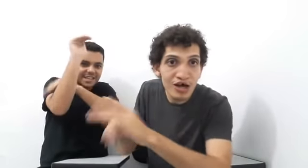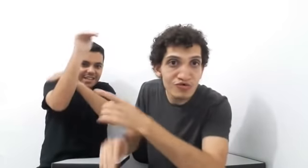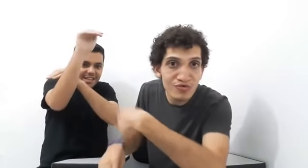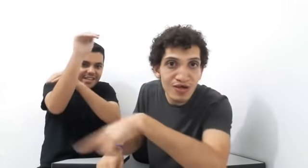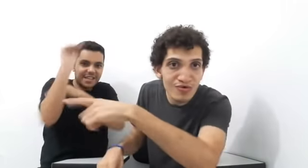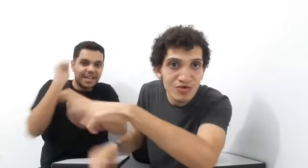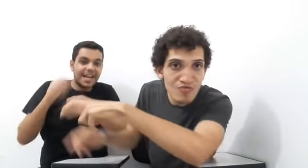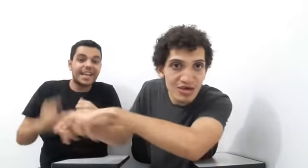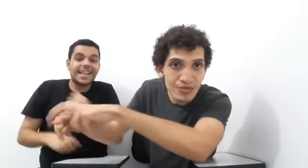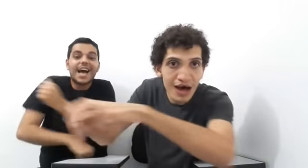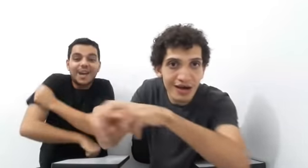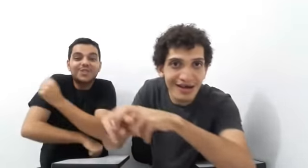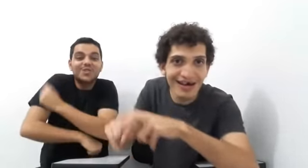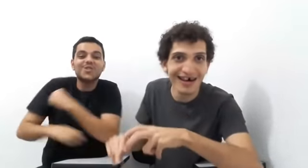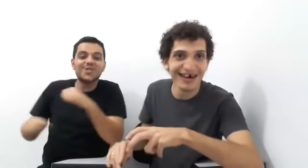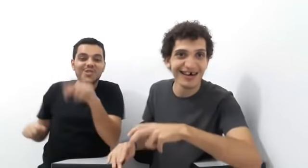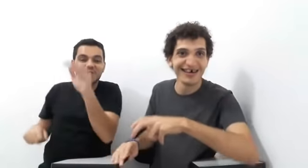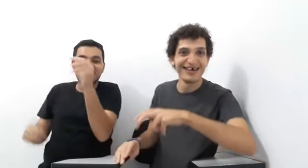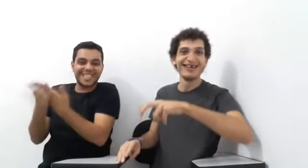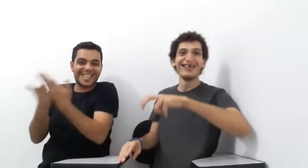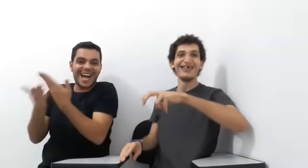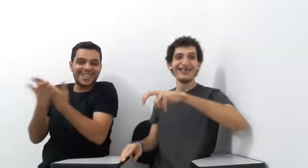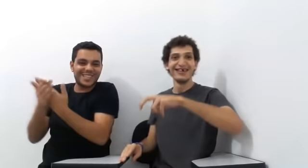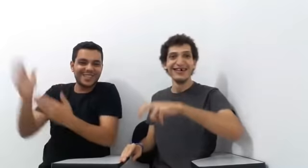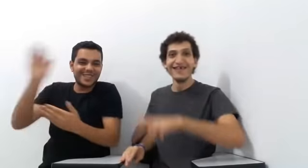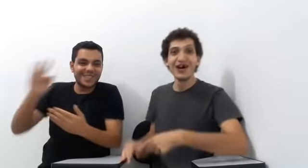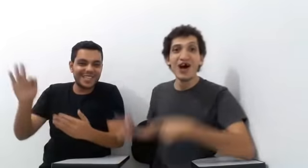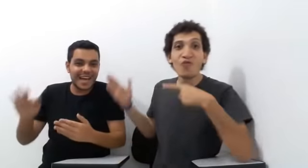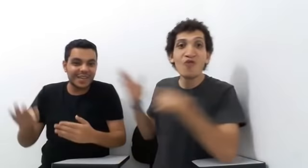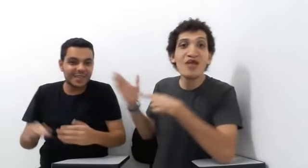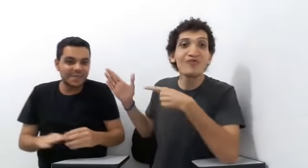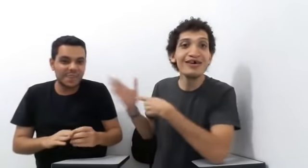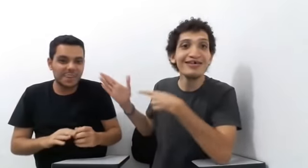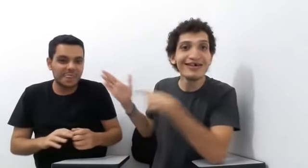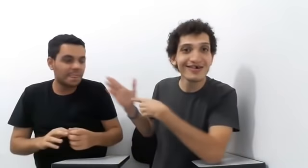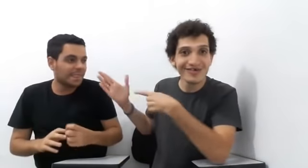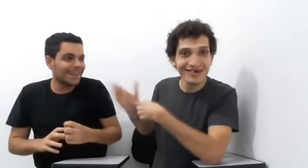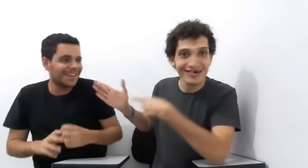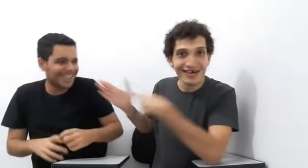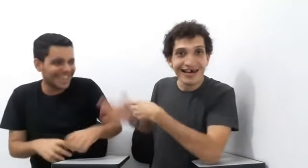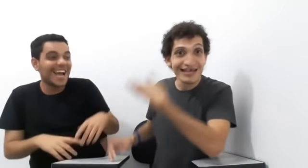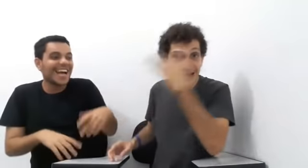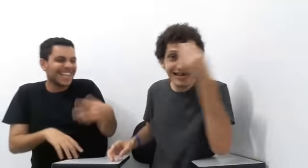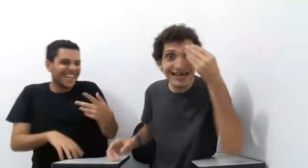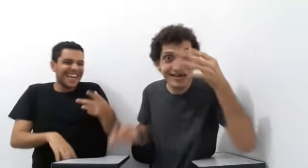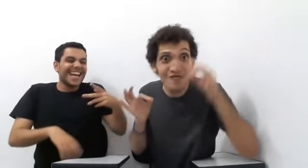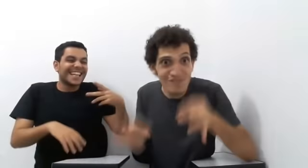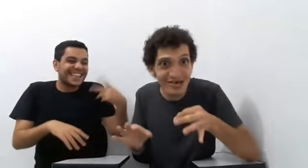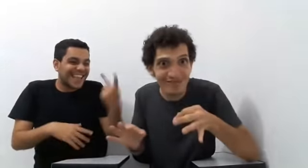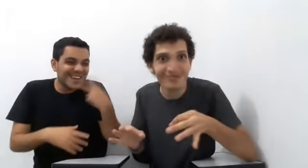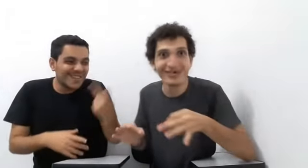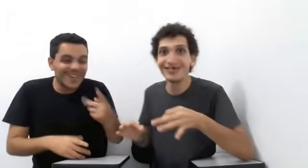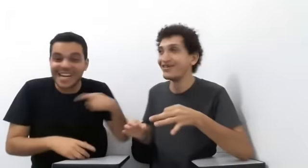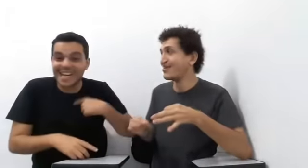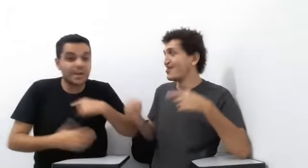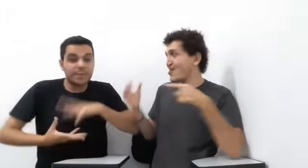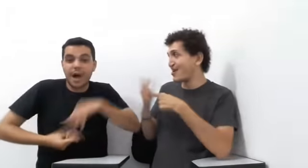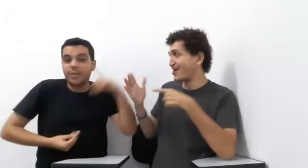ajuda. Tem a ajuda dos universitários aqui, Eu denunciando ele. Ele esqueceu mesmo. Minha alma é